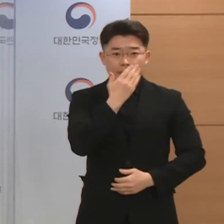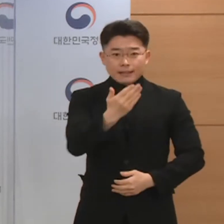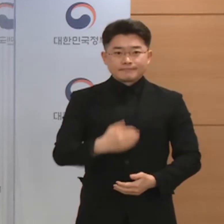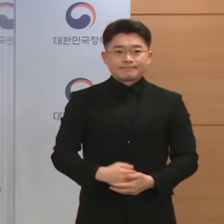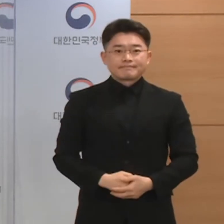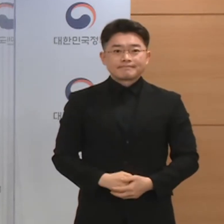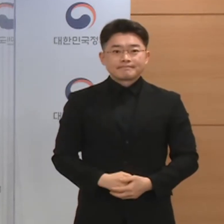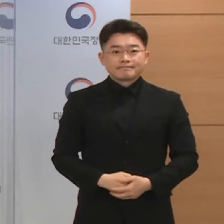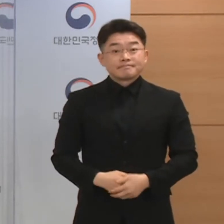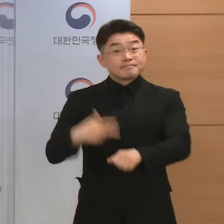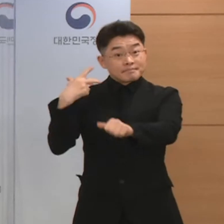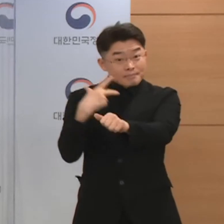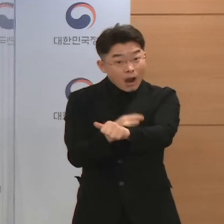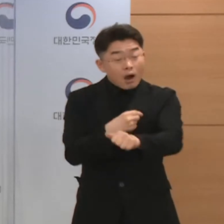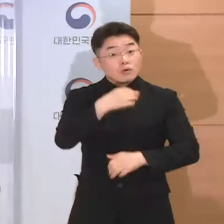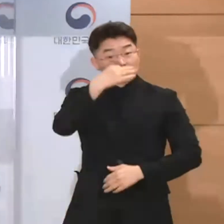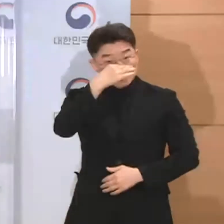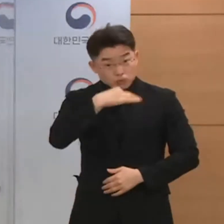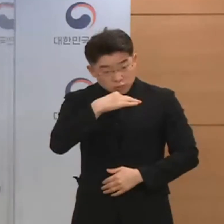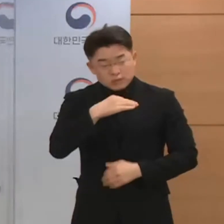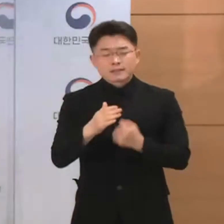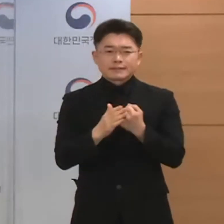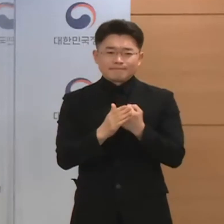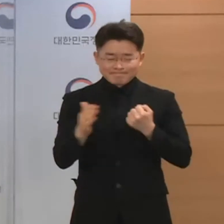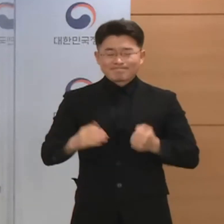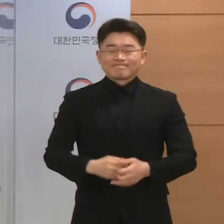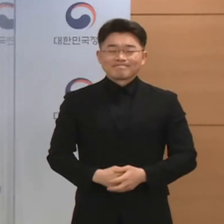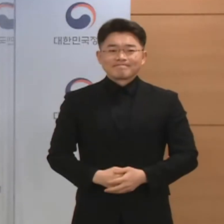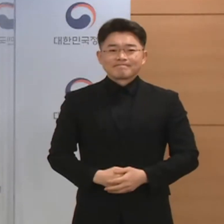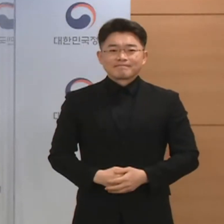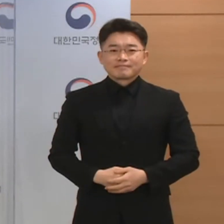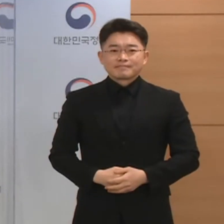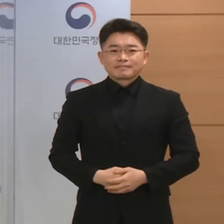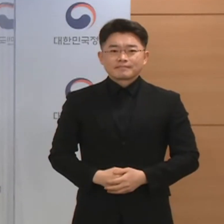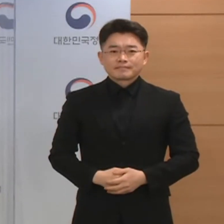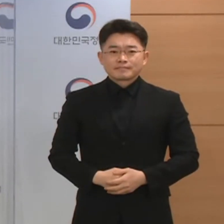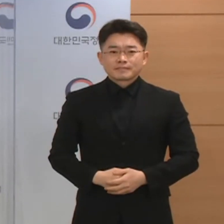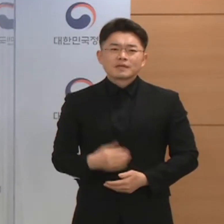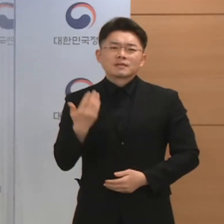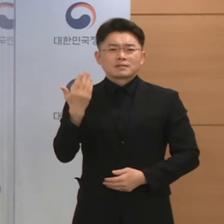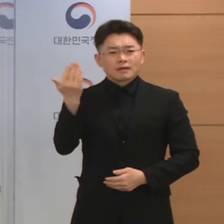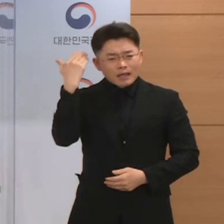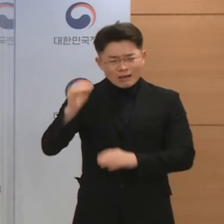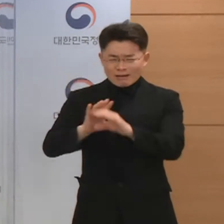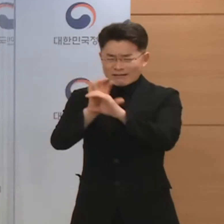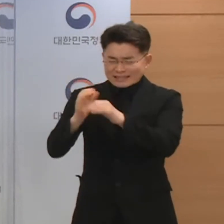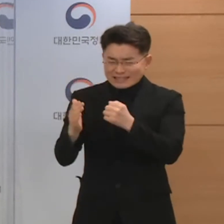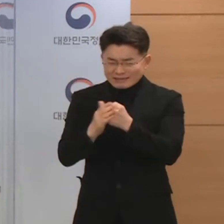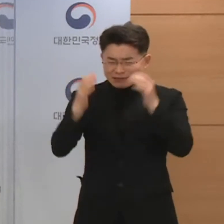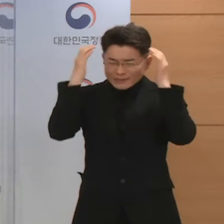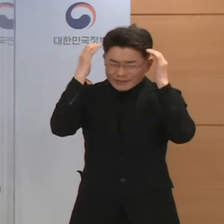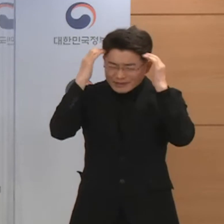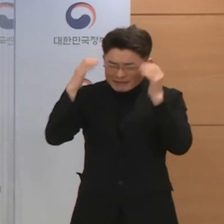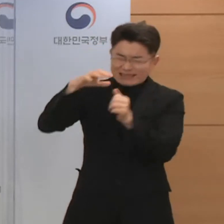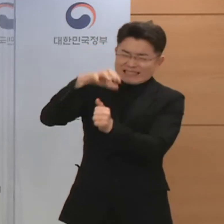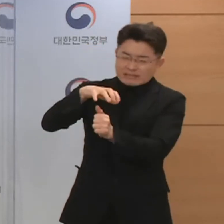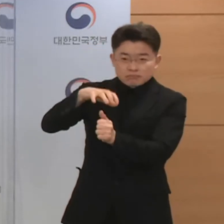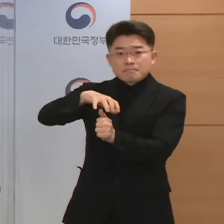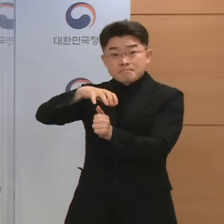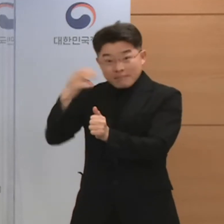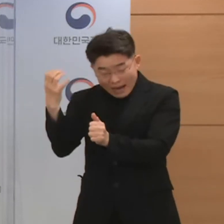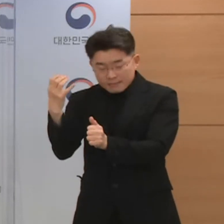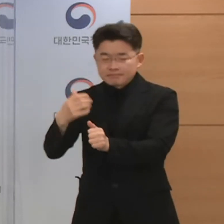이러한 예방접종의 효과에 근거하여 코로나19로 인해 고통받던 일상을 다시 회복하고 예방접종에